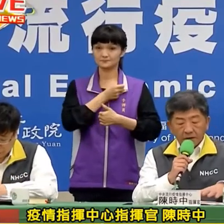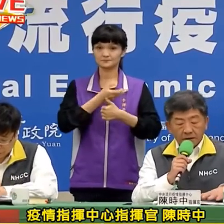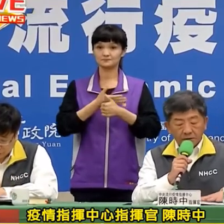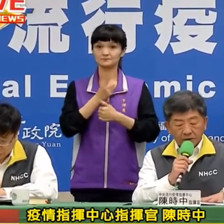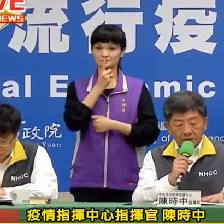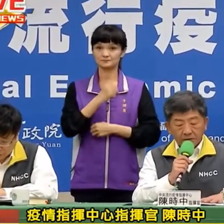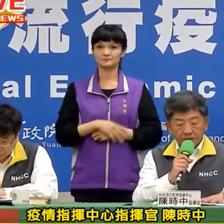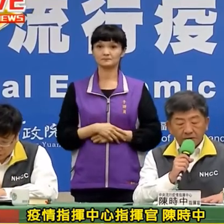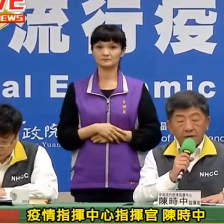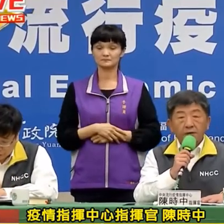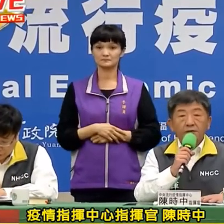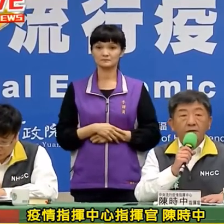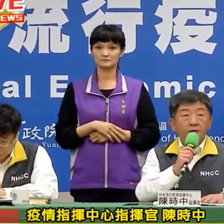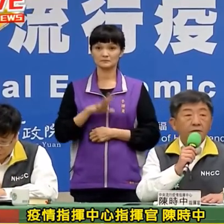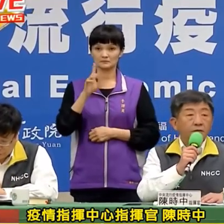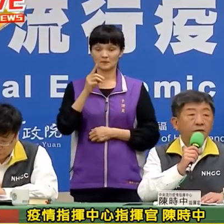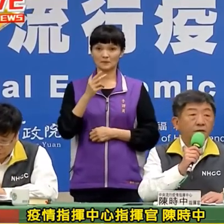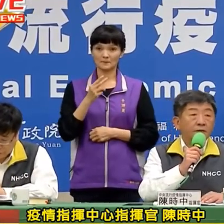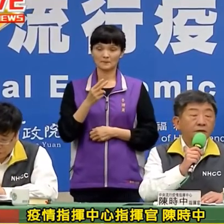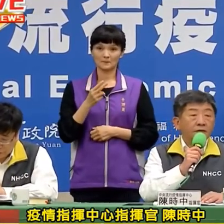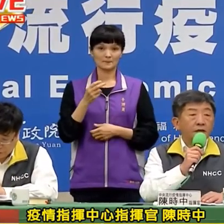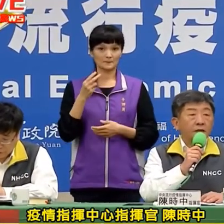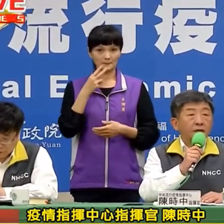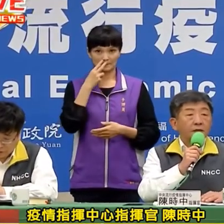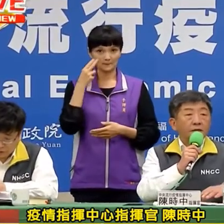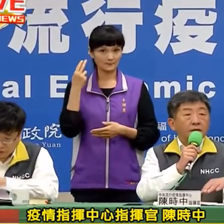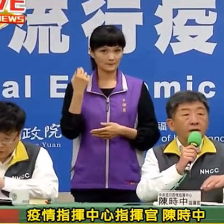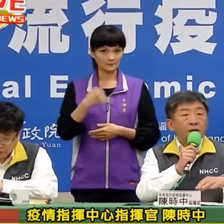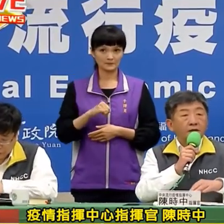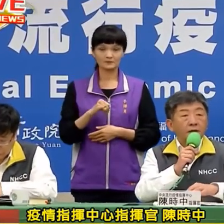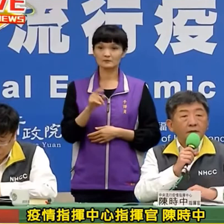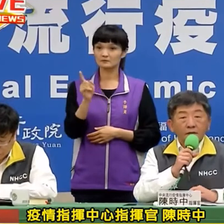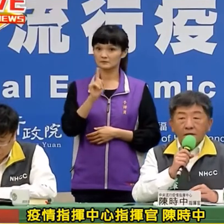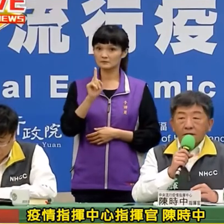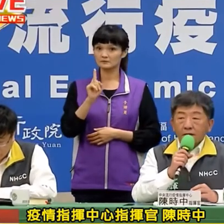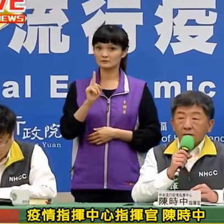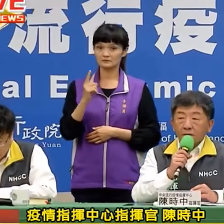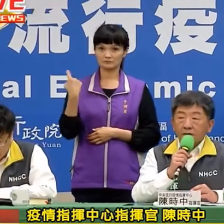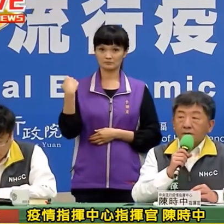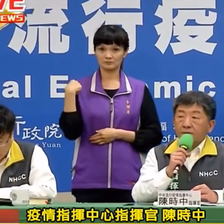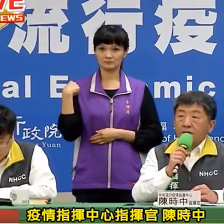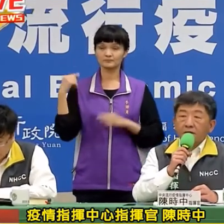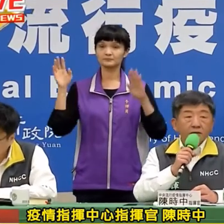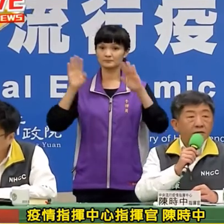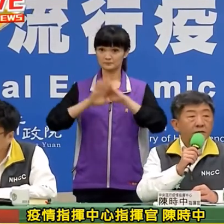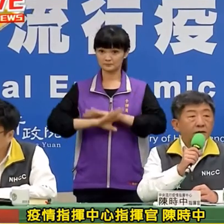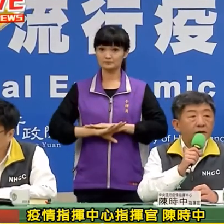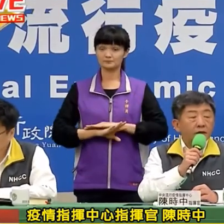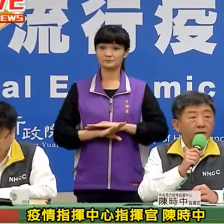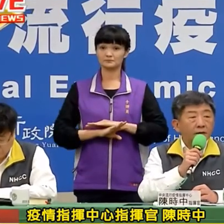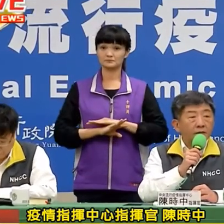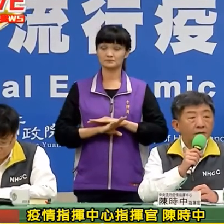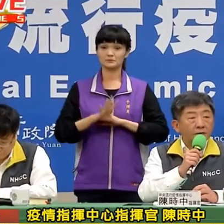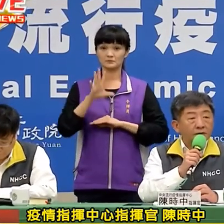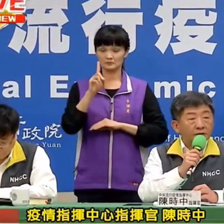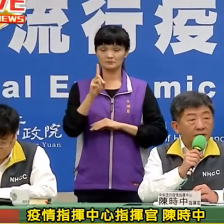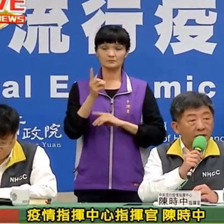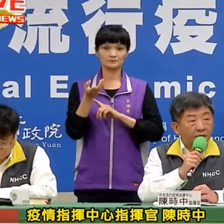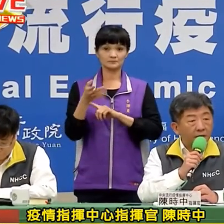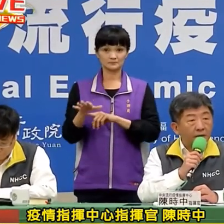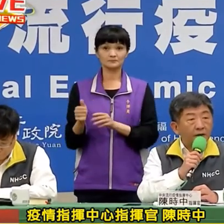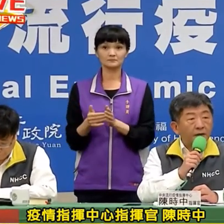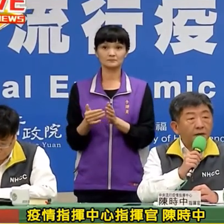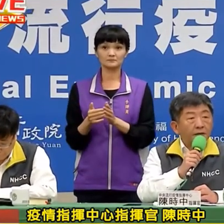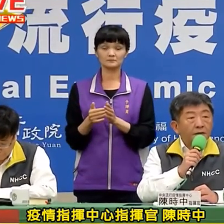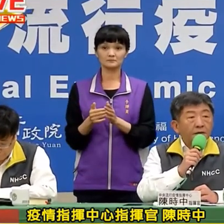就比较不幸的消息是，除了昨天晚上哈的一位我们确诊病例的死亡哈，那我们又